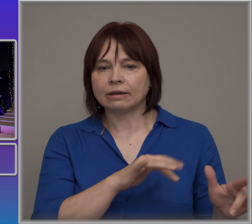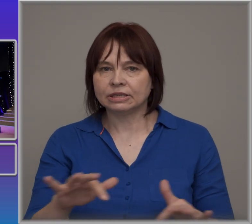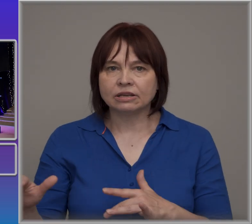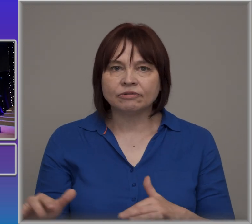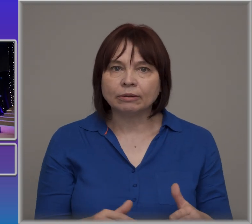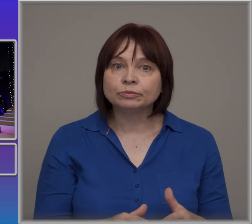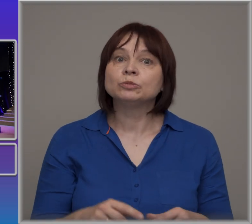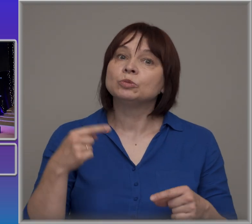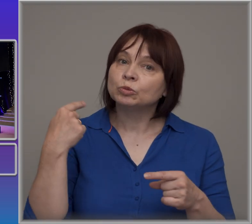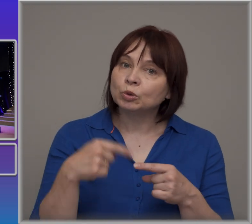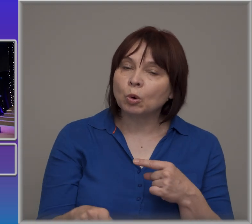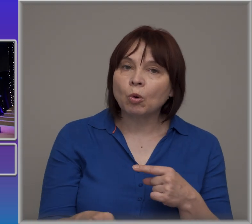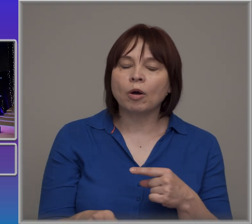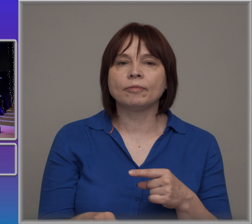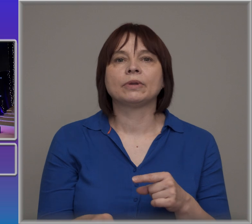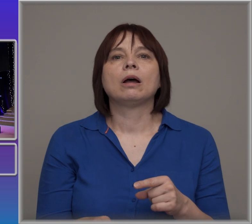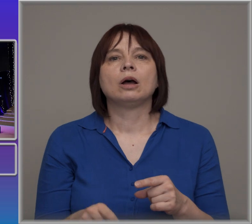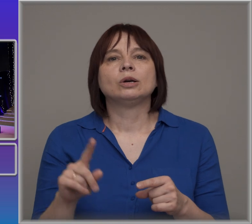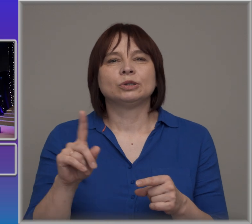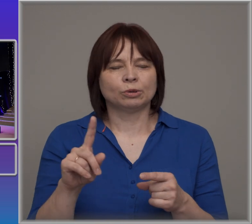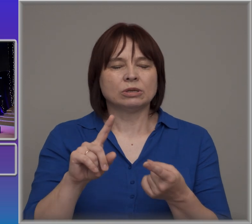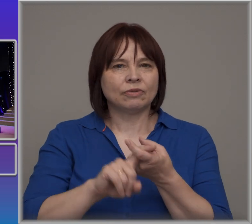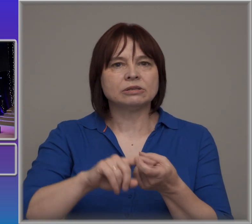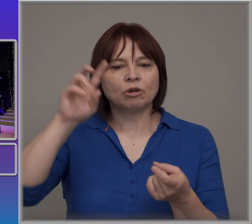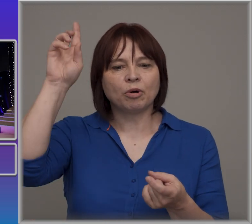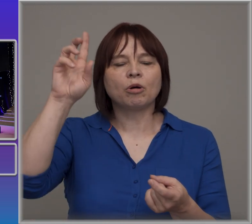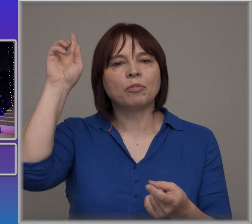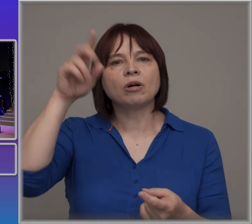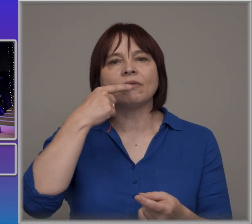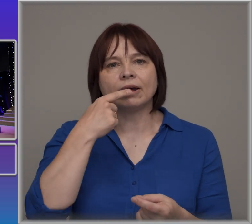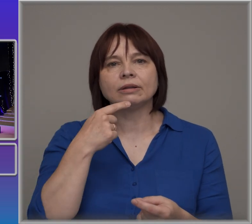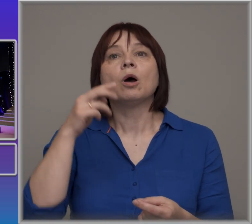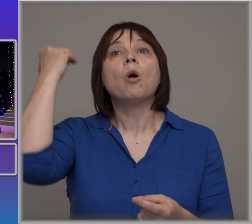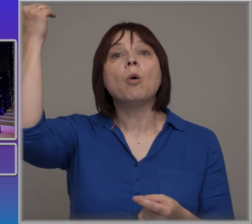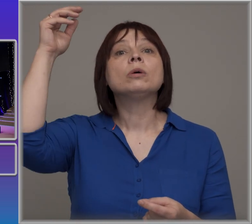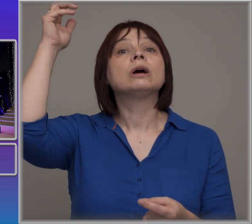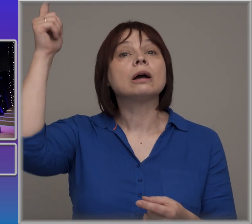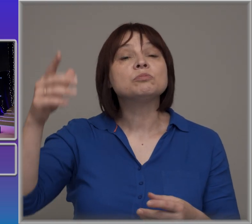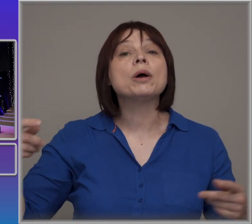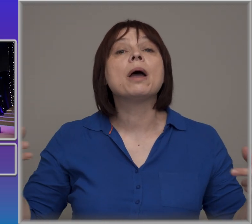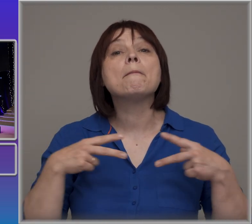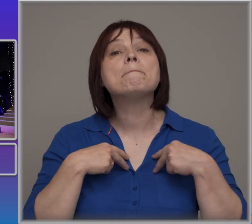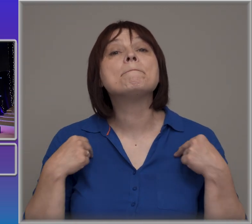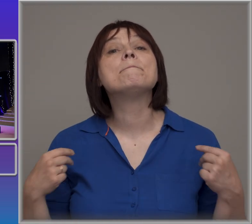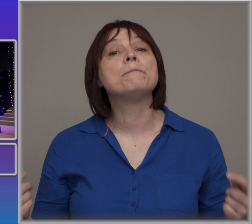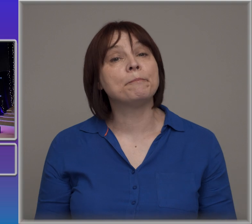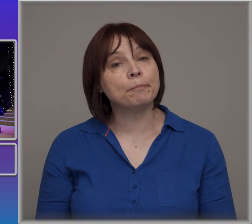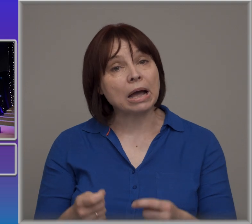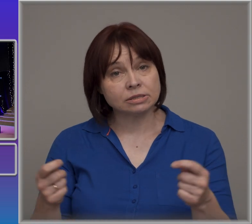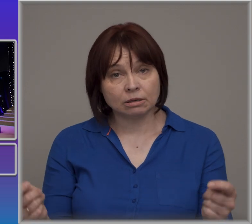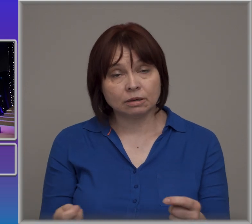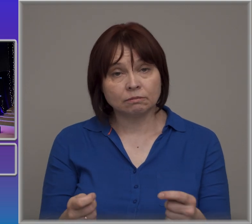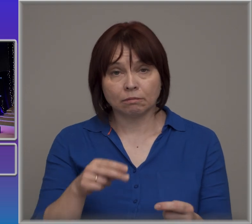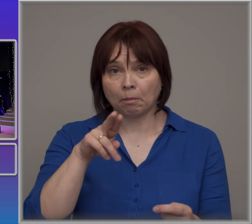Саваоф». Но слово «цебаот» на еврейском языке, оно также обозначает слово «служение», оно также обозначает вот